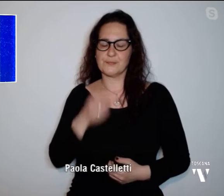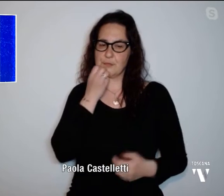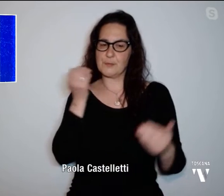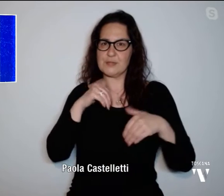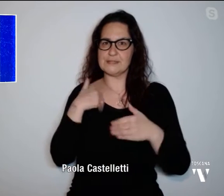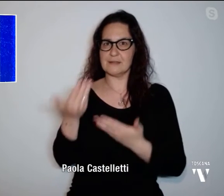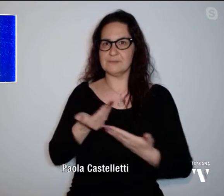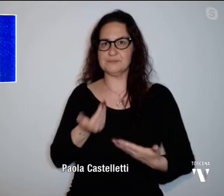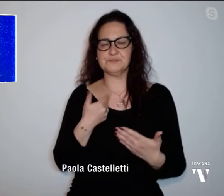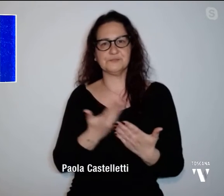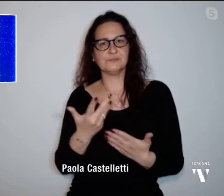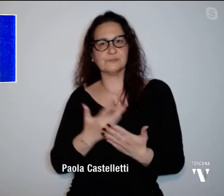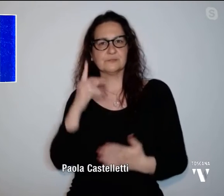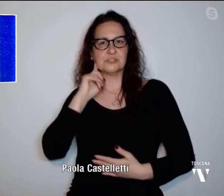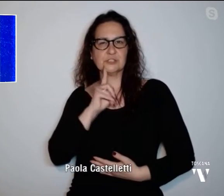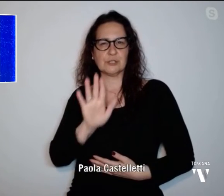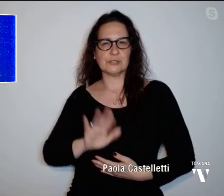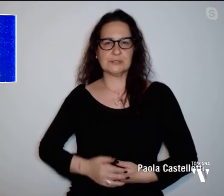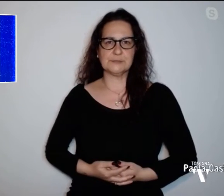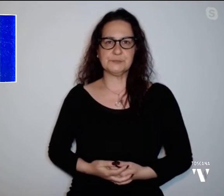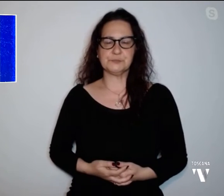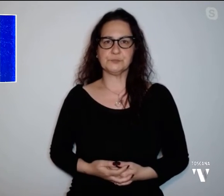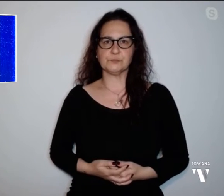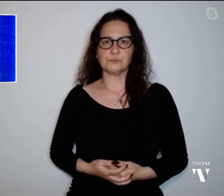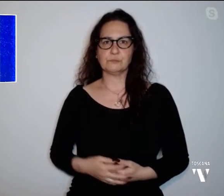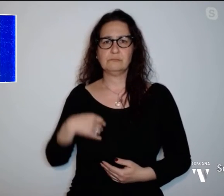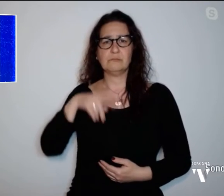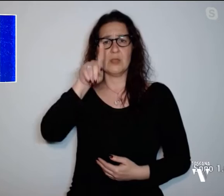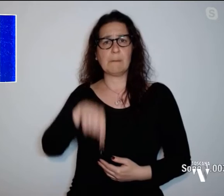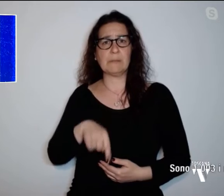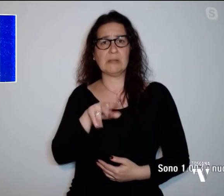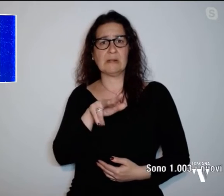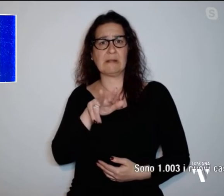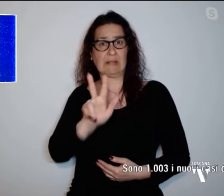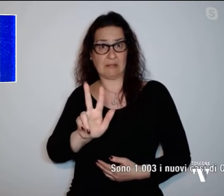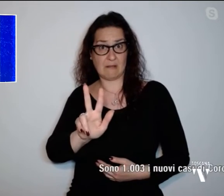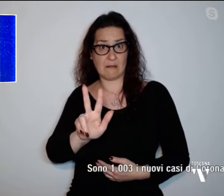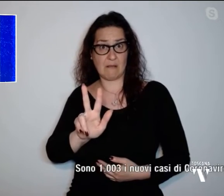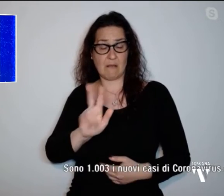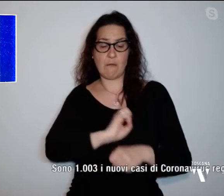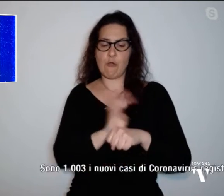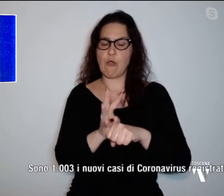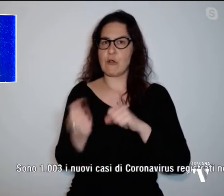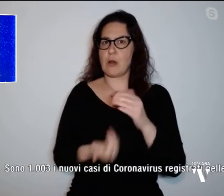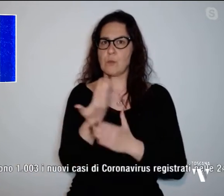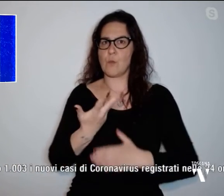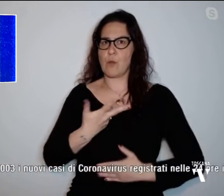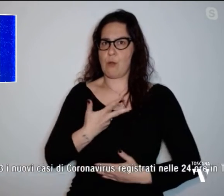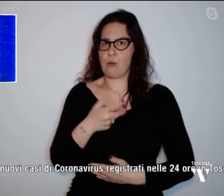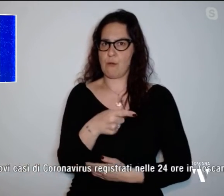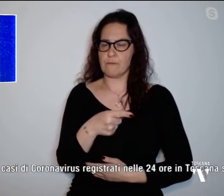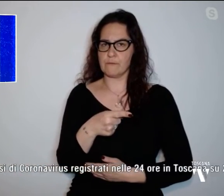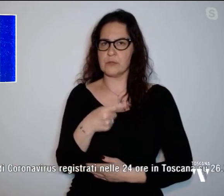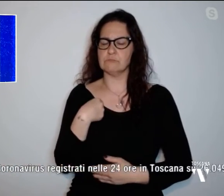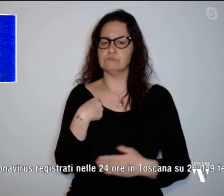Bentrovati al Tg Per Sordi. Sono 1003 i nuovi casi di coronavirus